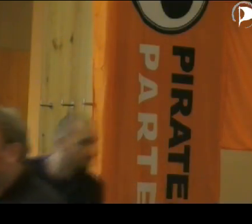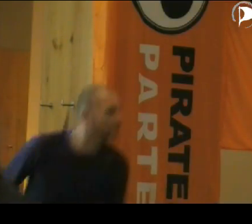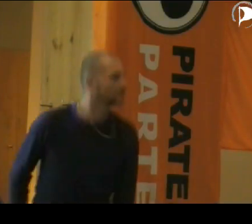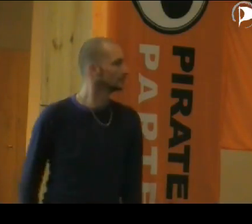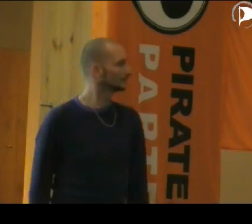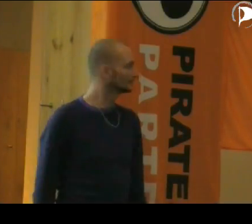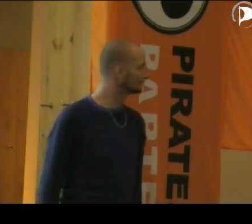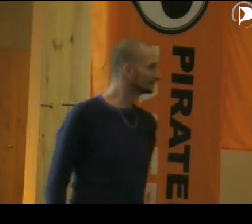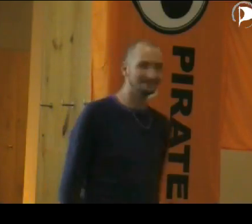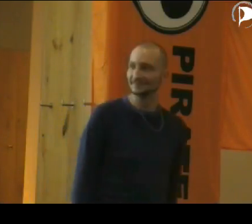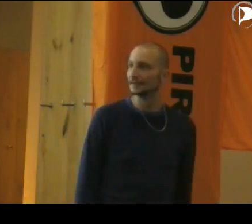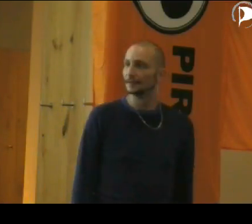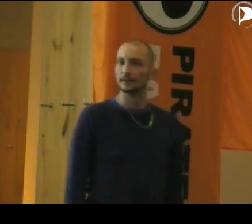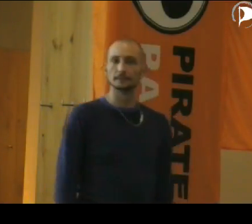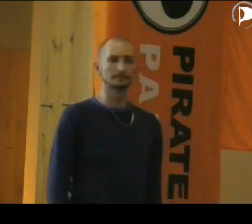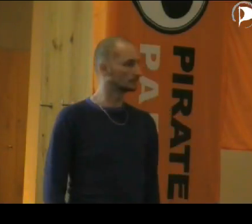ja